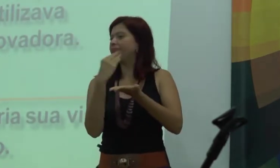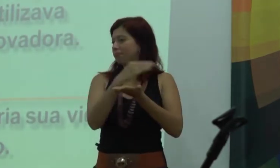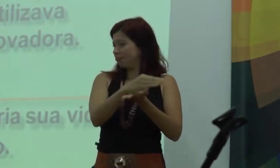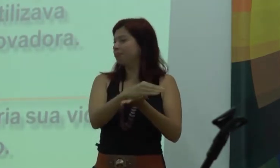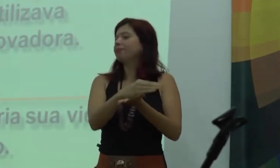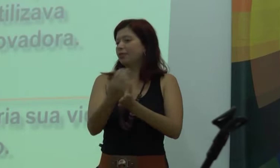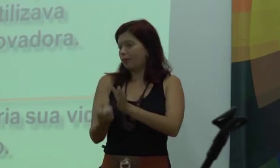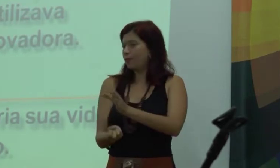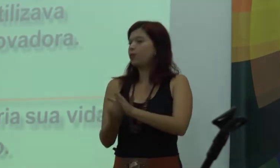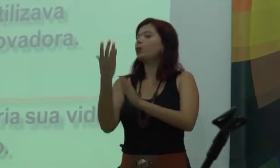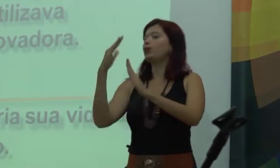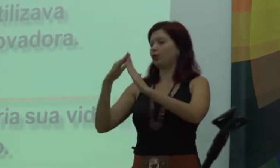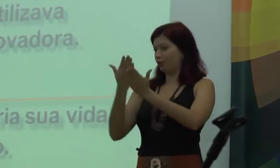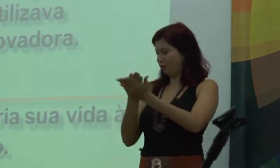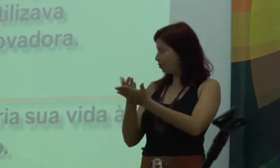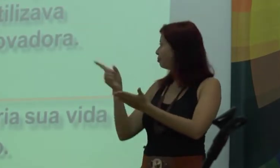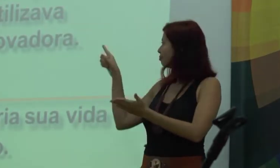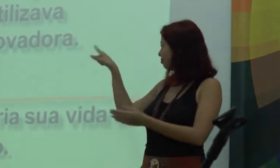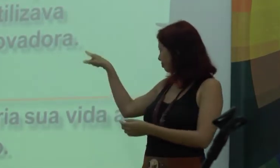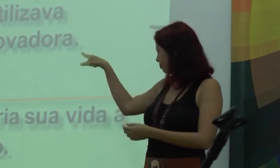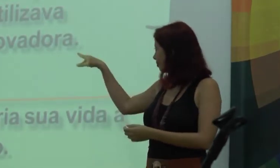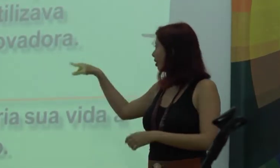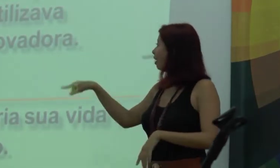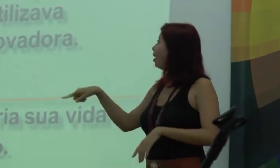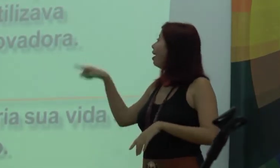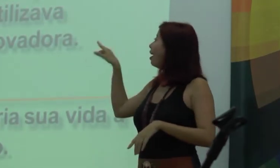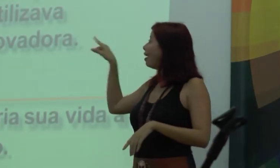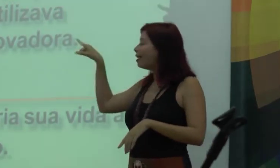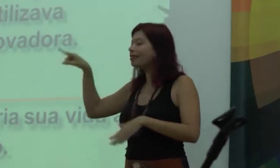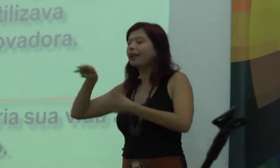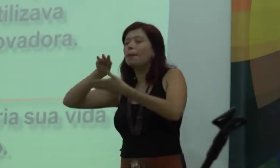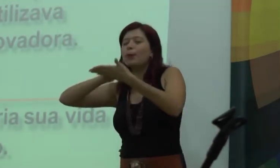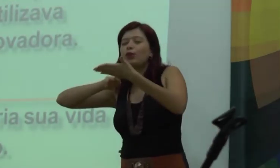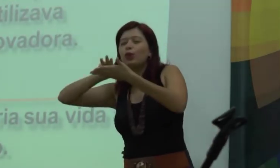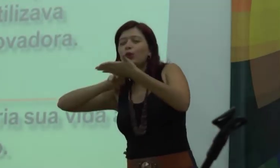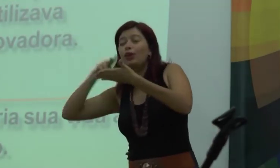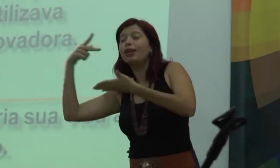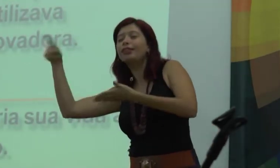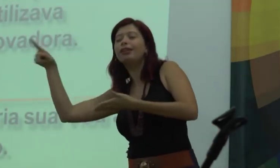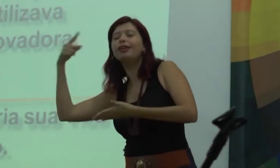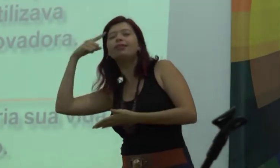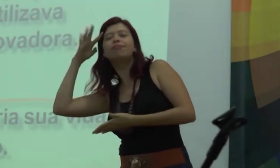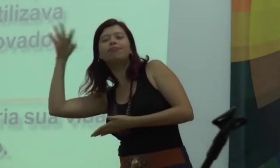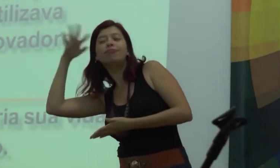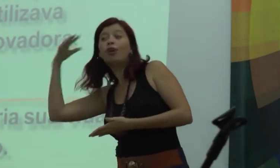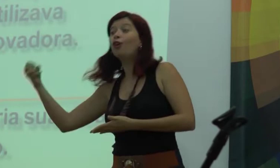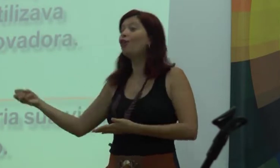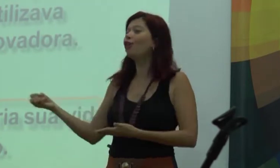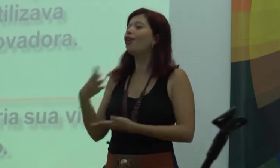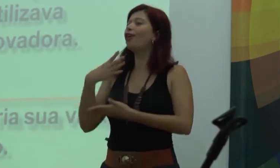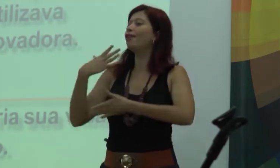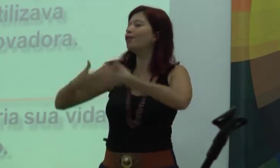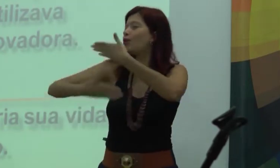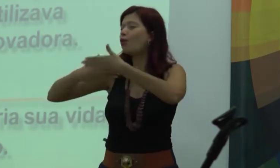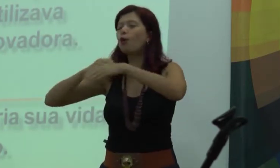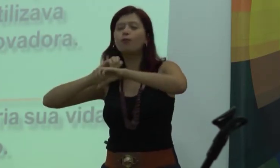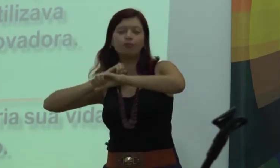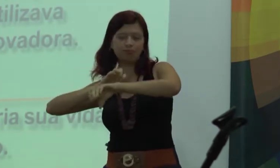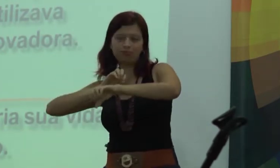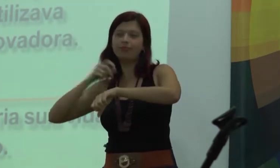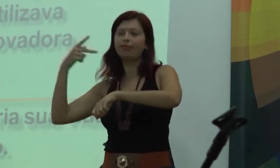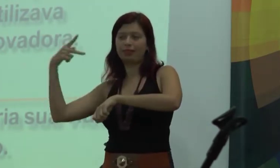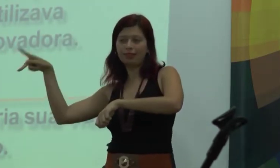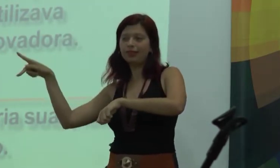o tio dele então passava o financiamento para ele ter criado esse instituto, usar uma metodologia